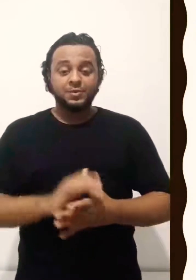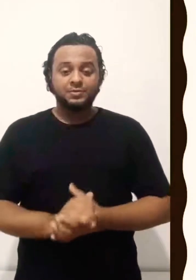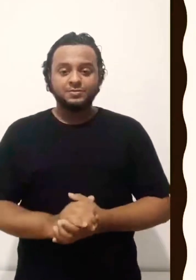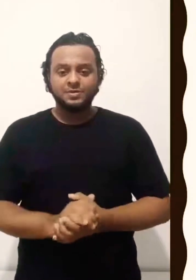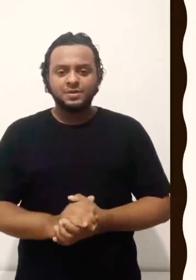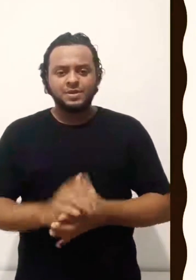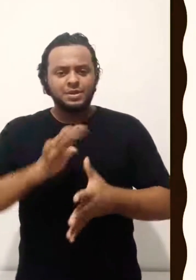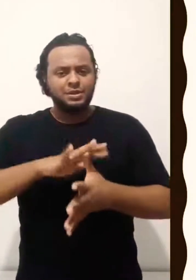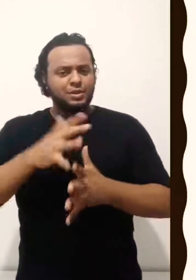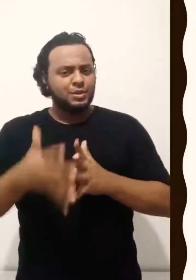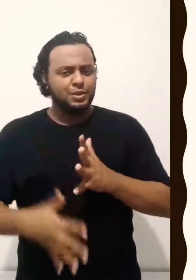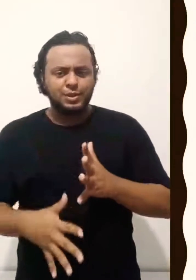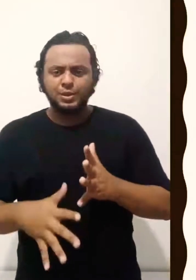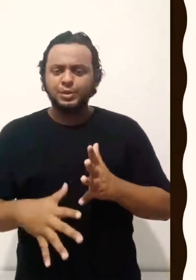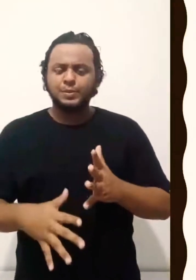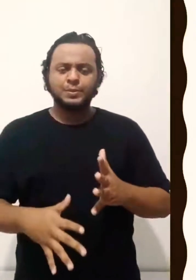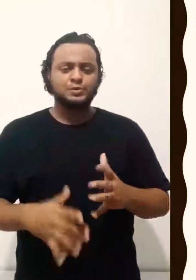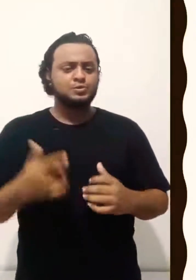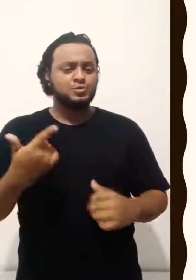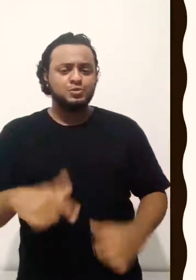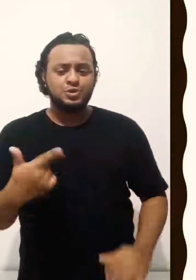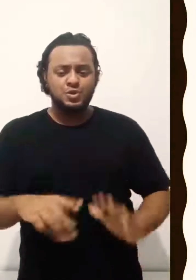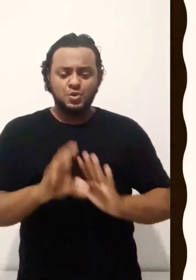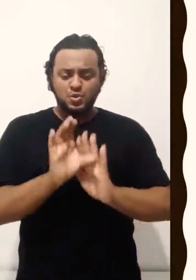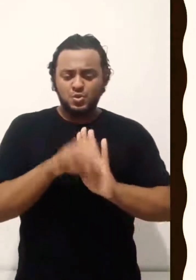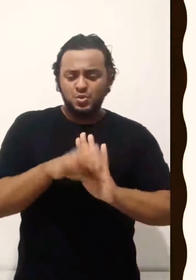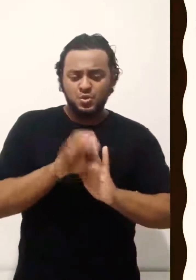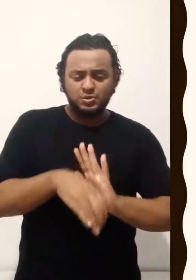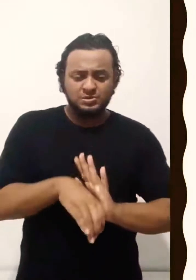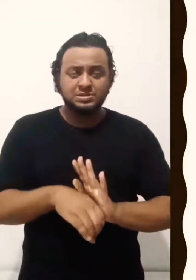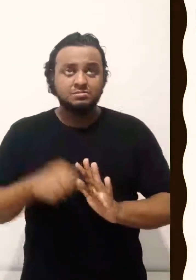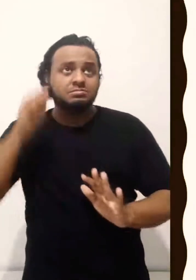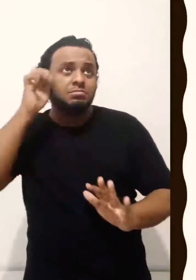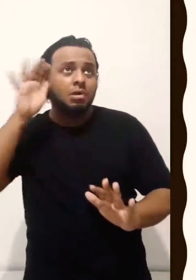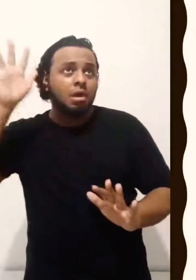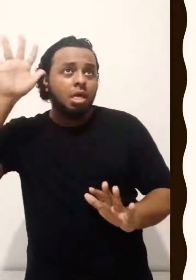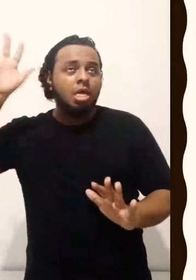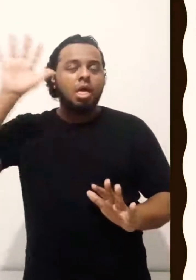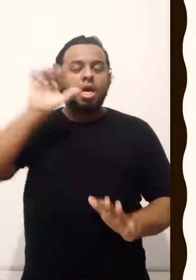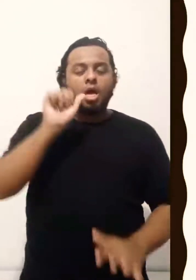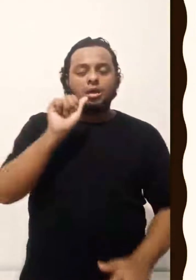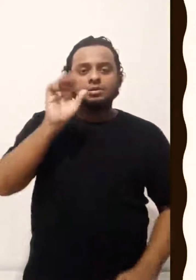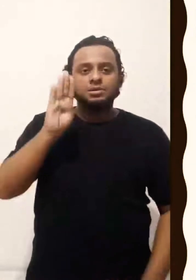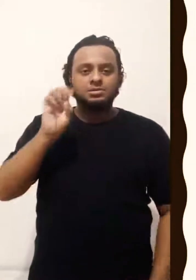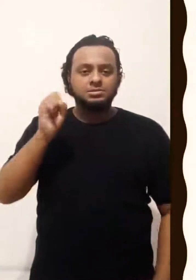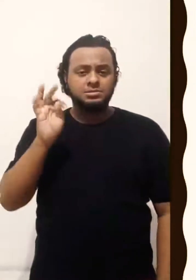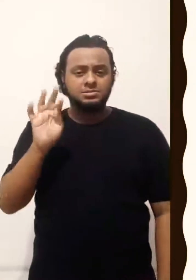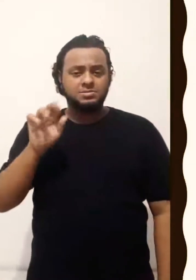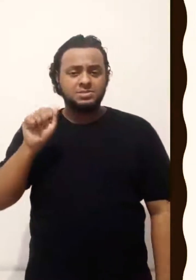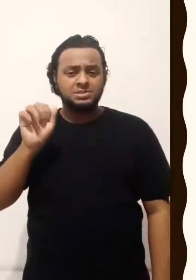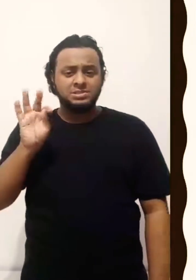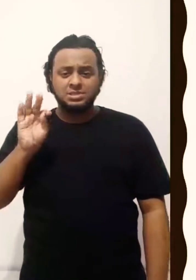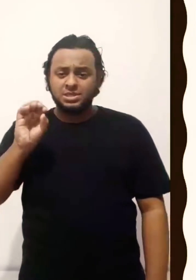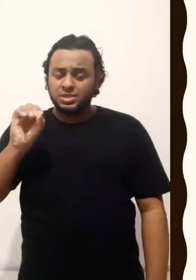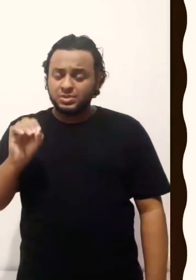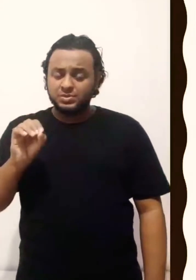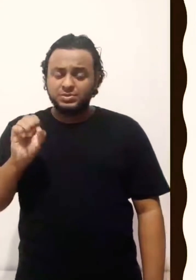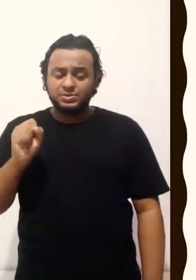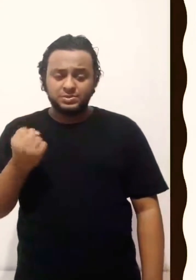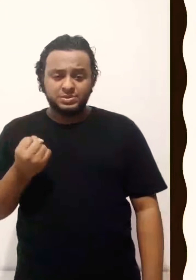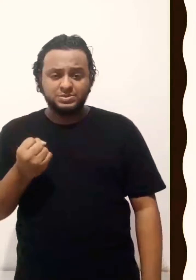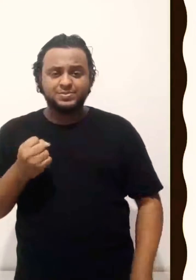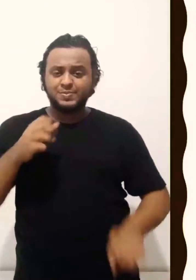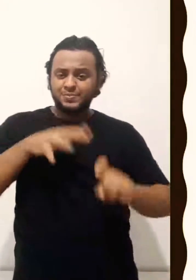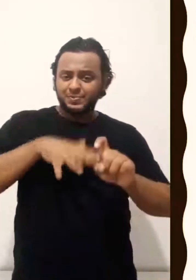Próximo item. Libras não passa conceitos abstratos. Isso também é um mito.